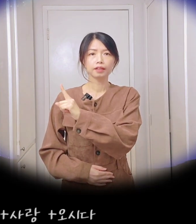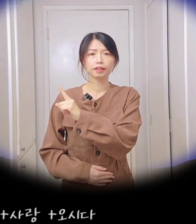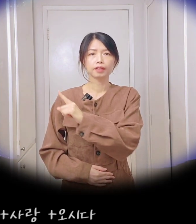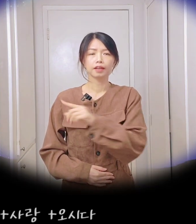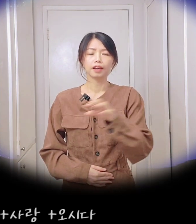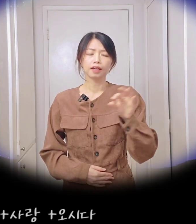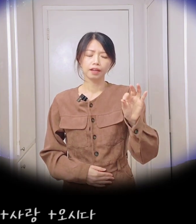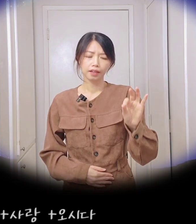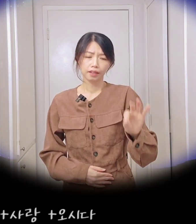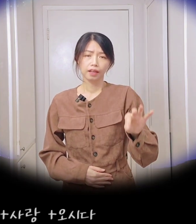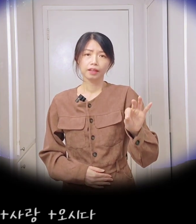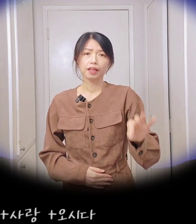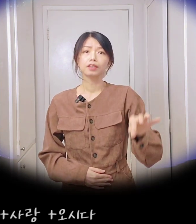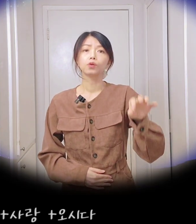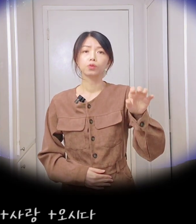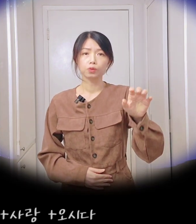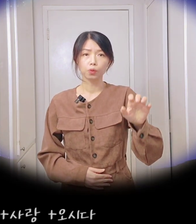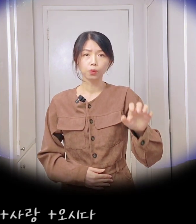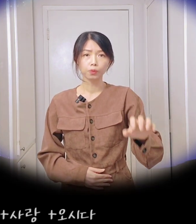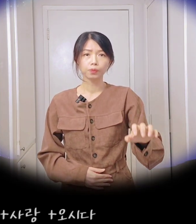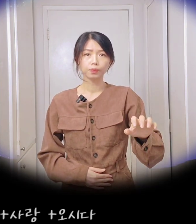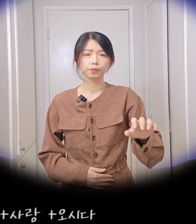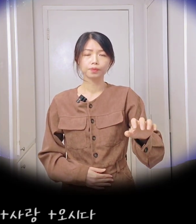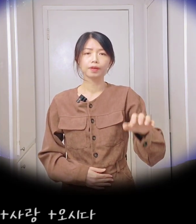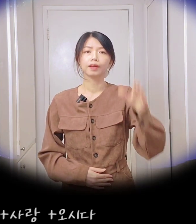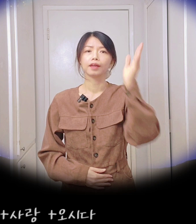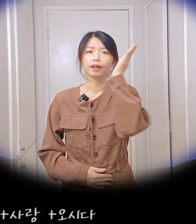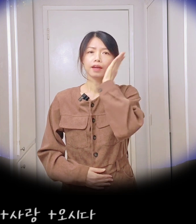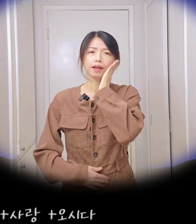가장 낮은 곳으로